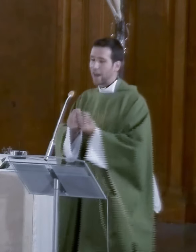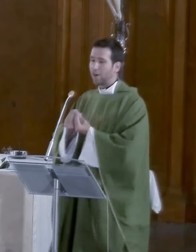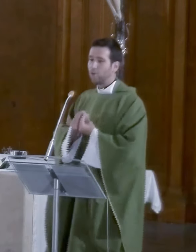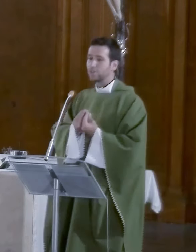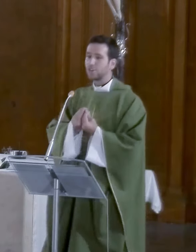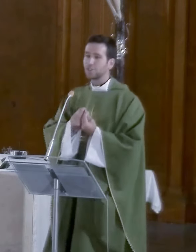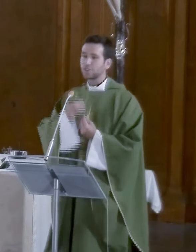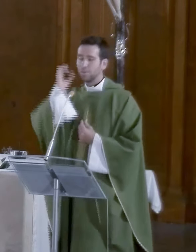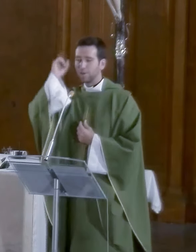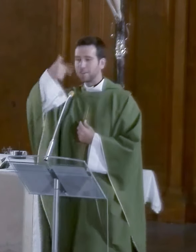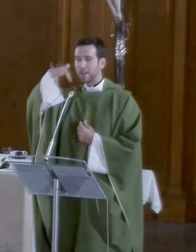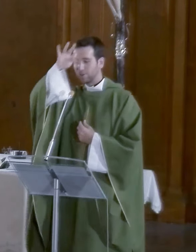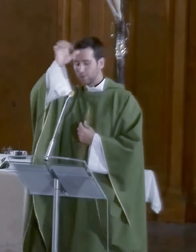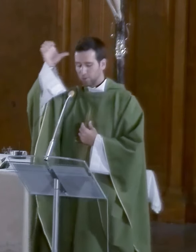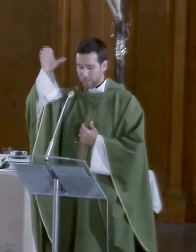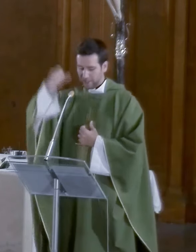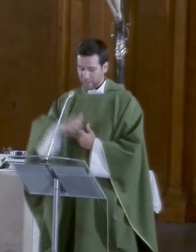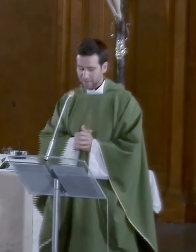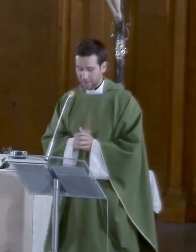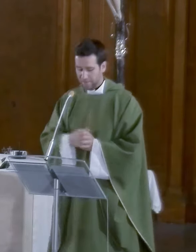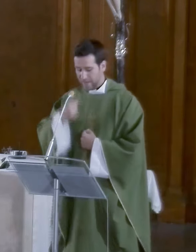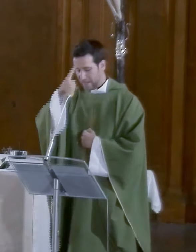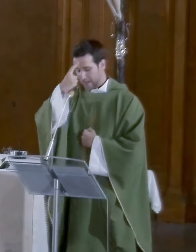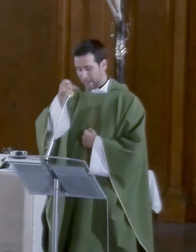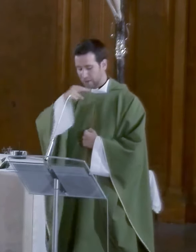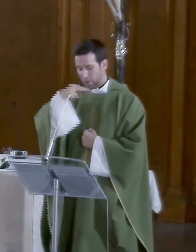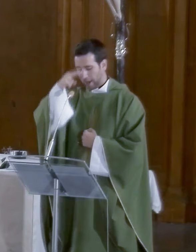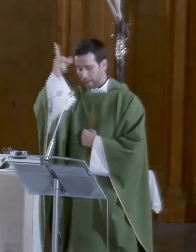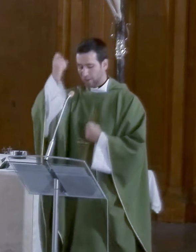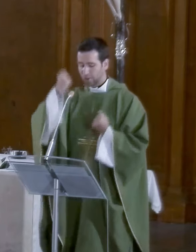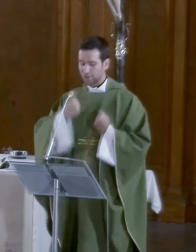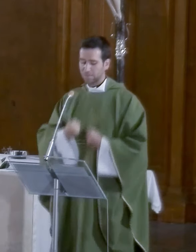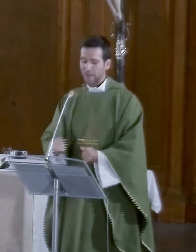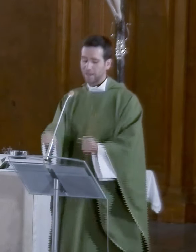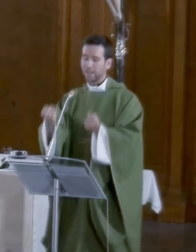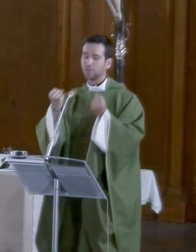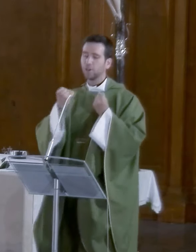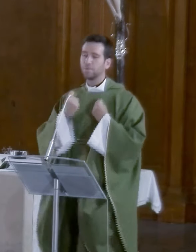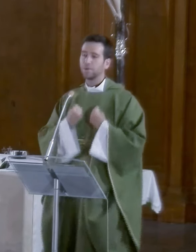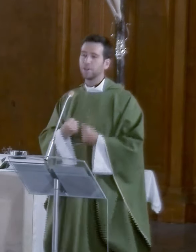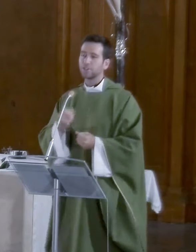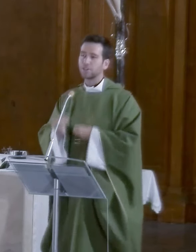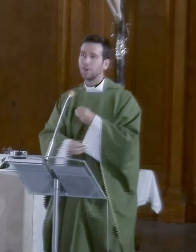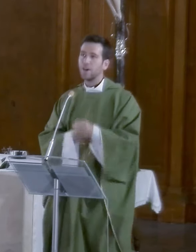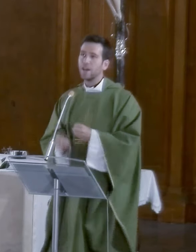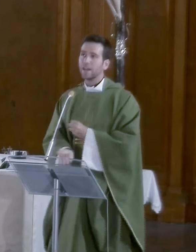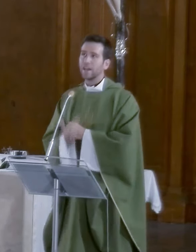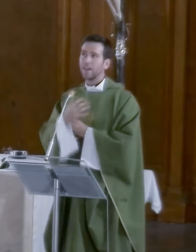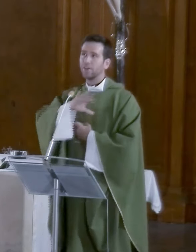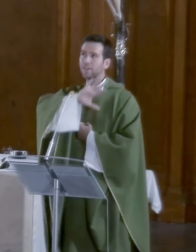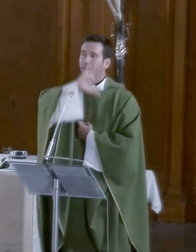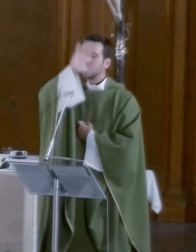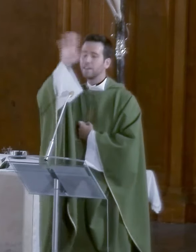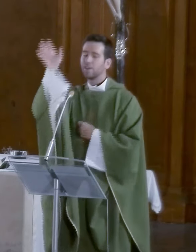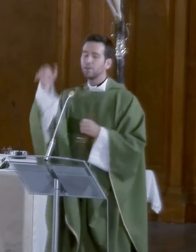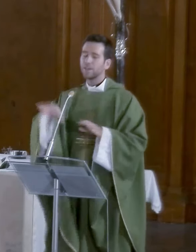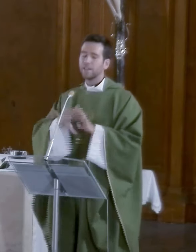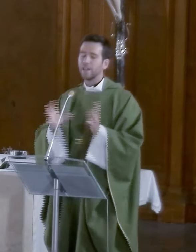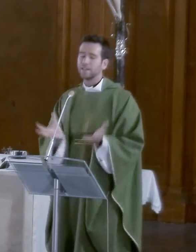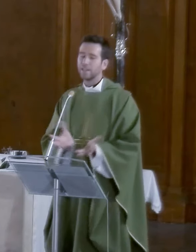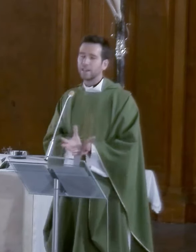Y ahora juntos profesamos nuestra fe. Creo en Dios Padre Todopoderoso, Creador del